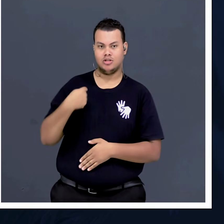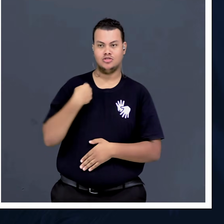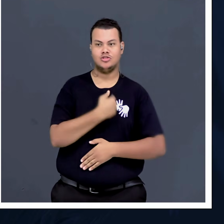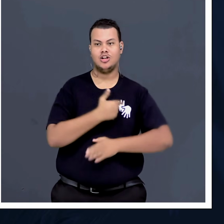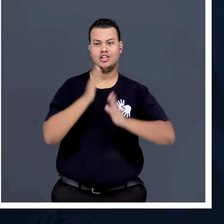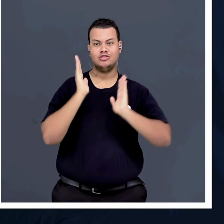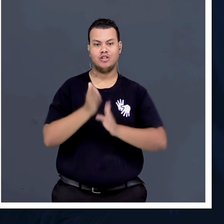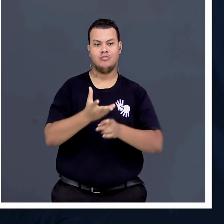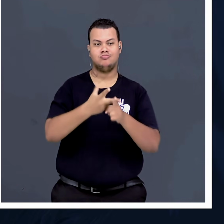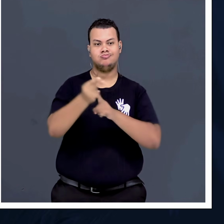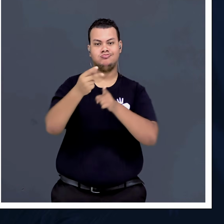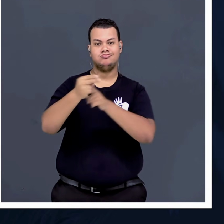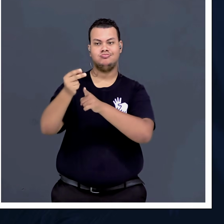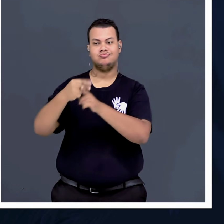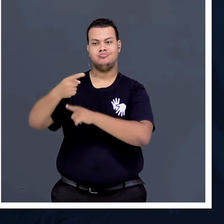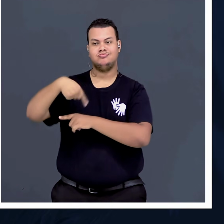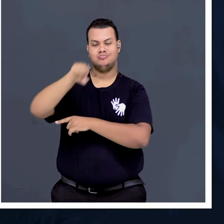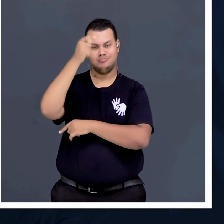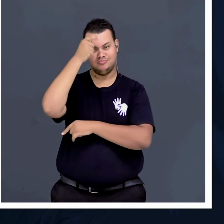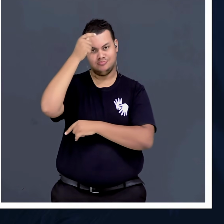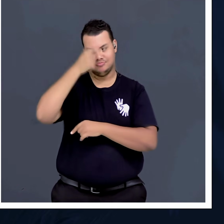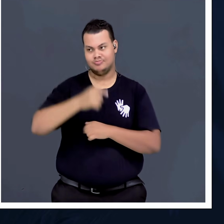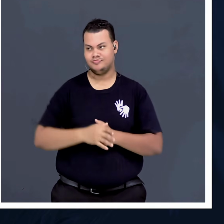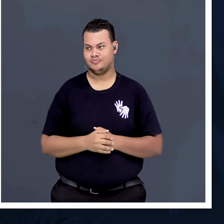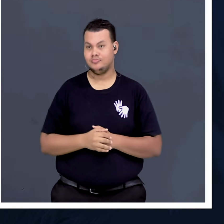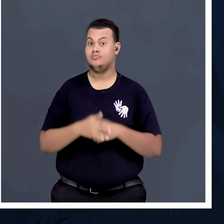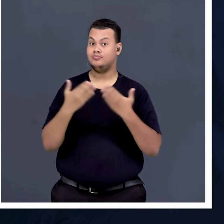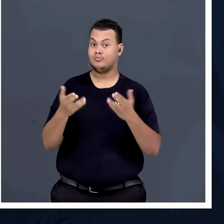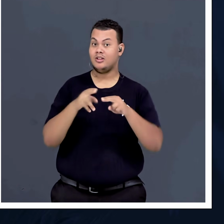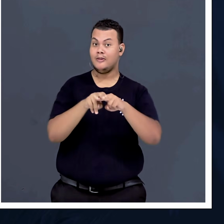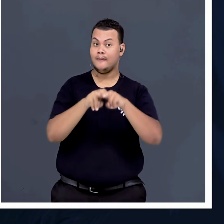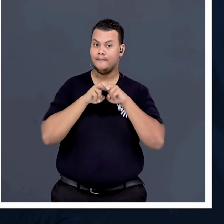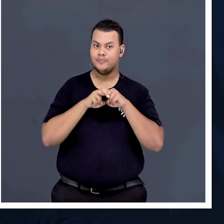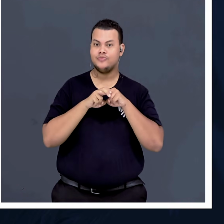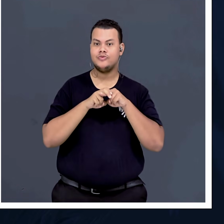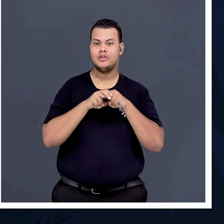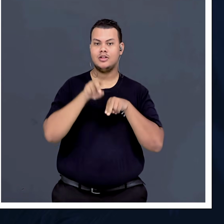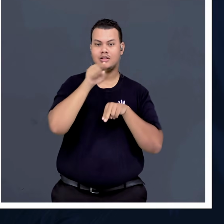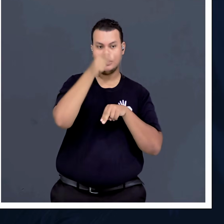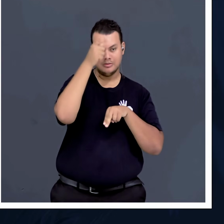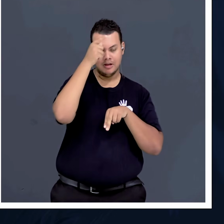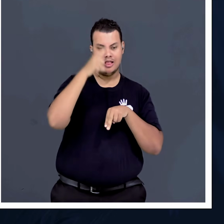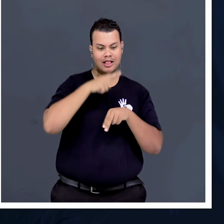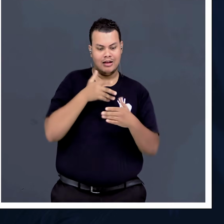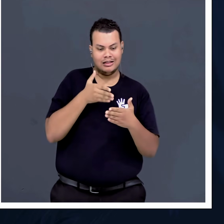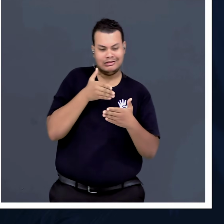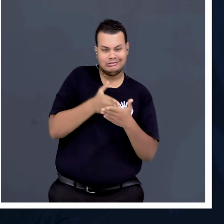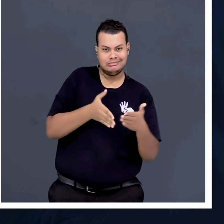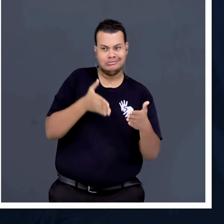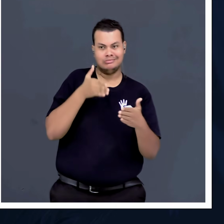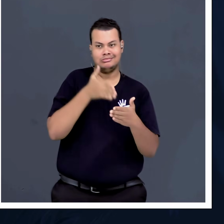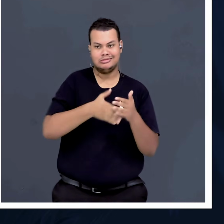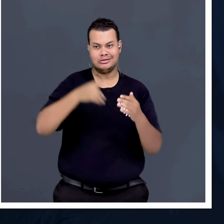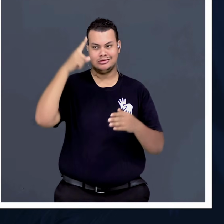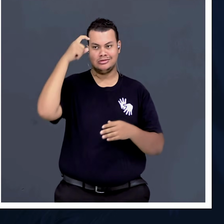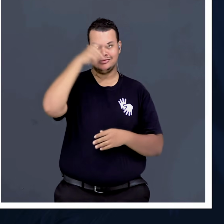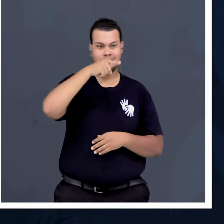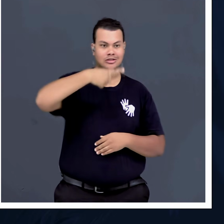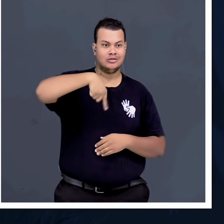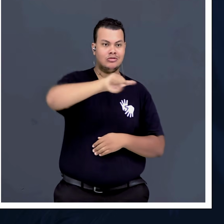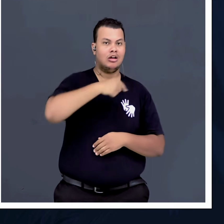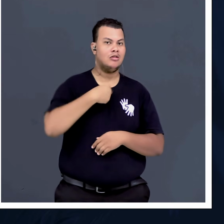Nós já vencemos o maligno. Portanto, ele é limitado. Ele não tem